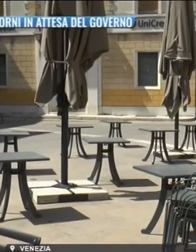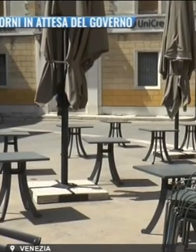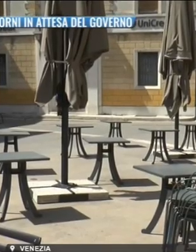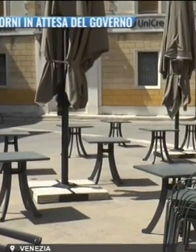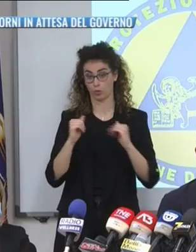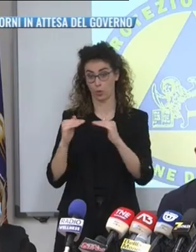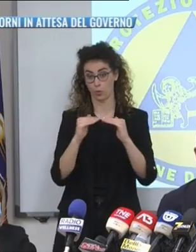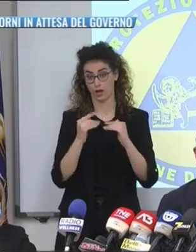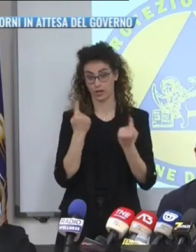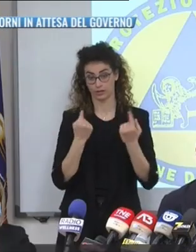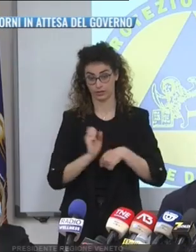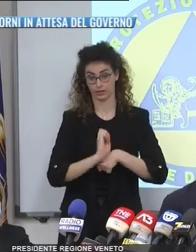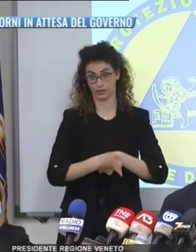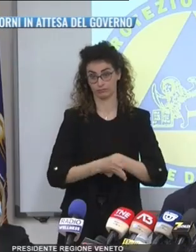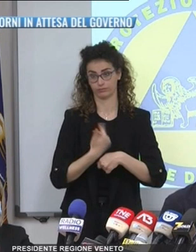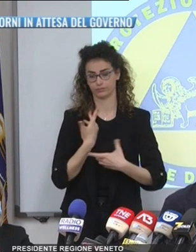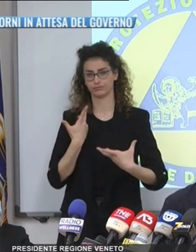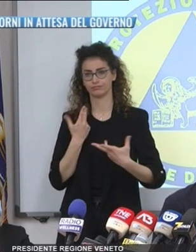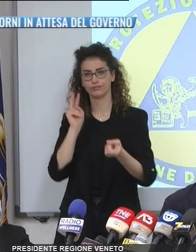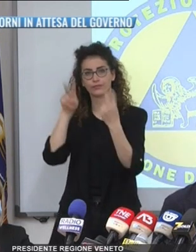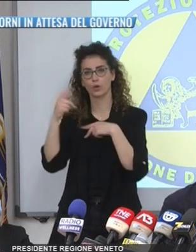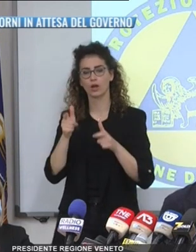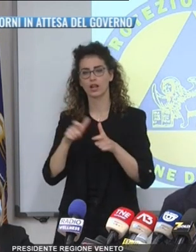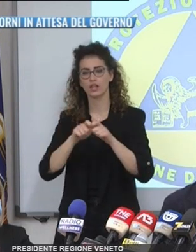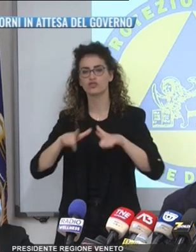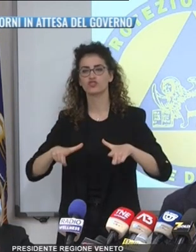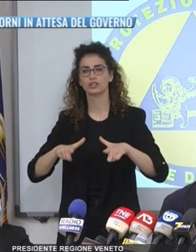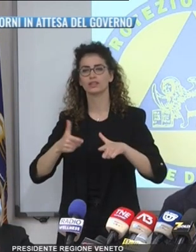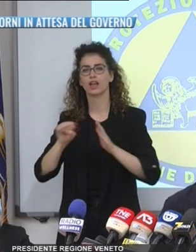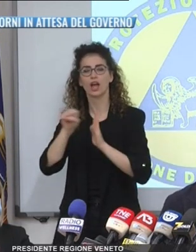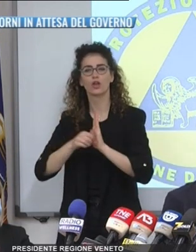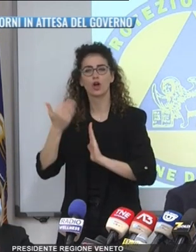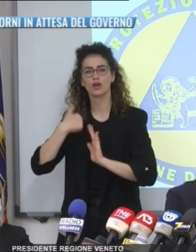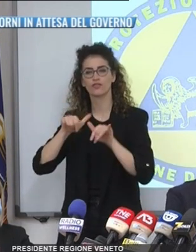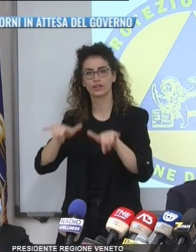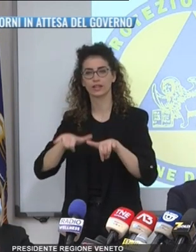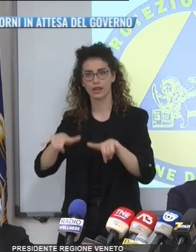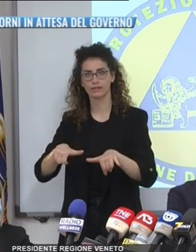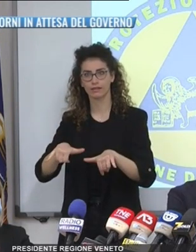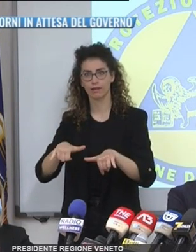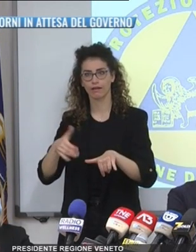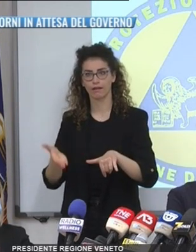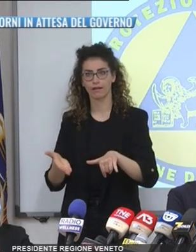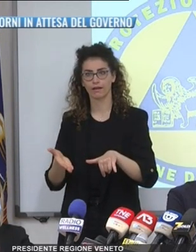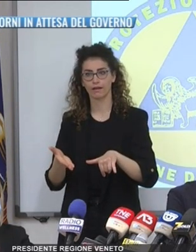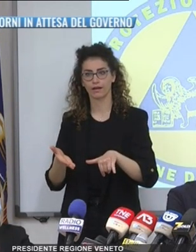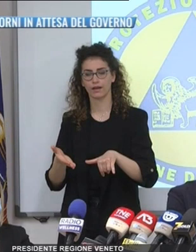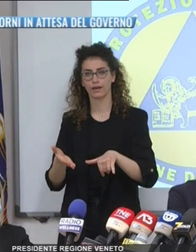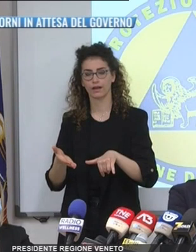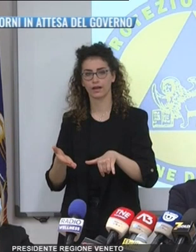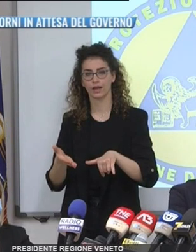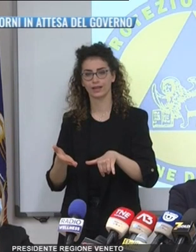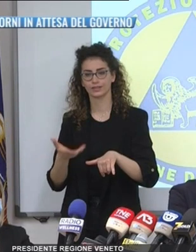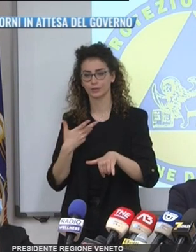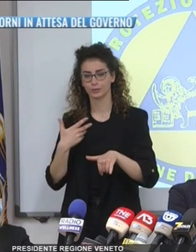mi metto nei panni nella città storica come venezia dove gli i plateatici gli scoperti sono diciamo molto